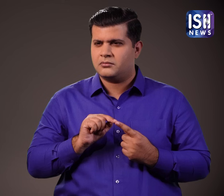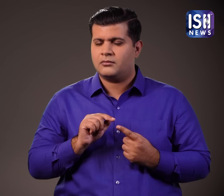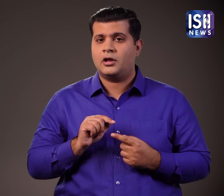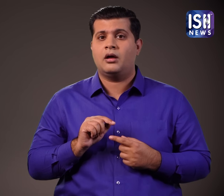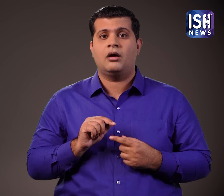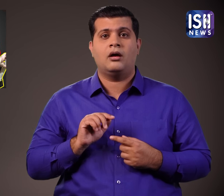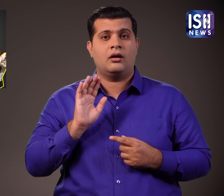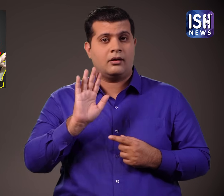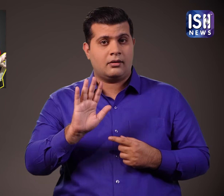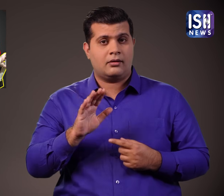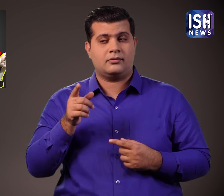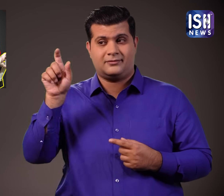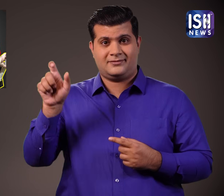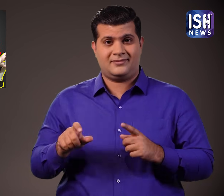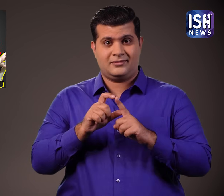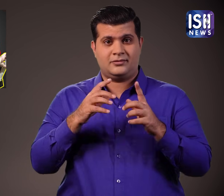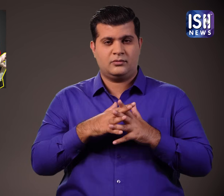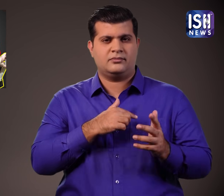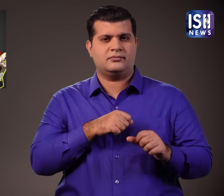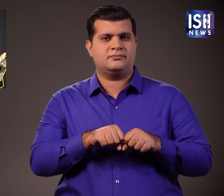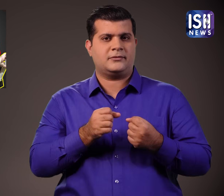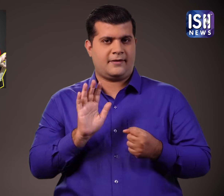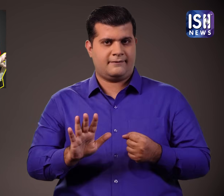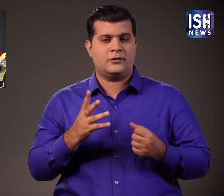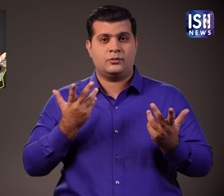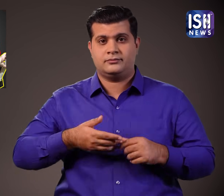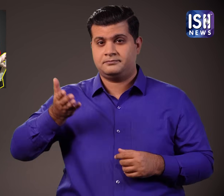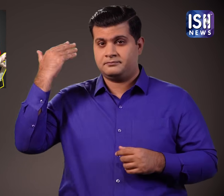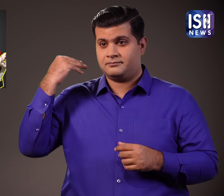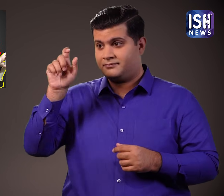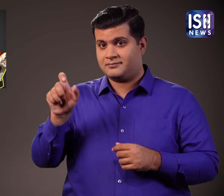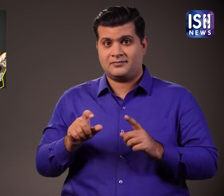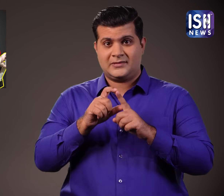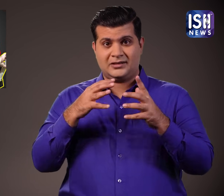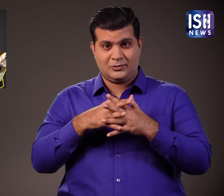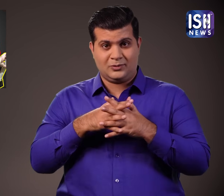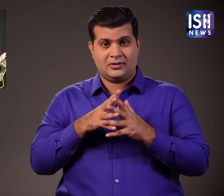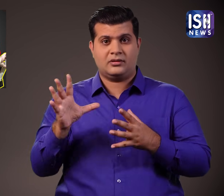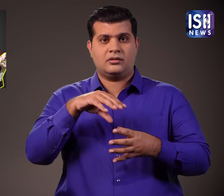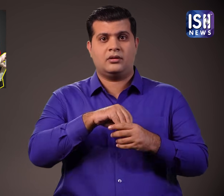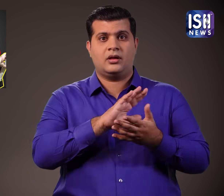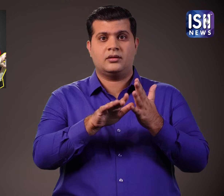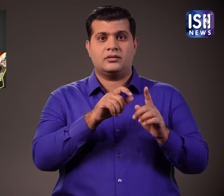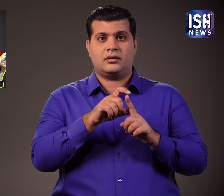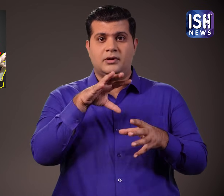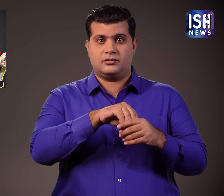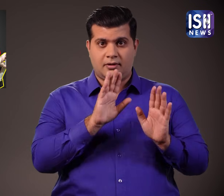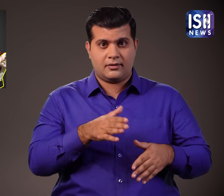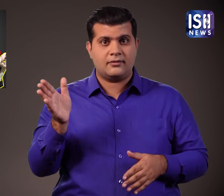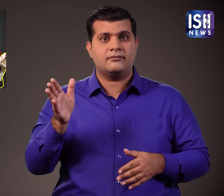वार्नर को पहले निराशा का सामना करना पड़ा था पहले वार्नर ने ना सिर्फ S.R.S. की टीम का